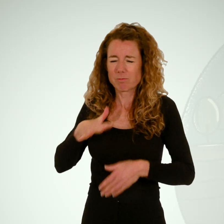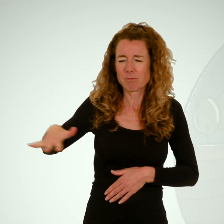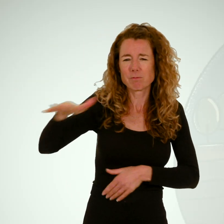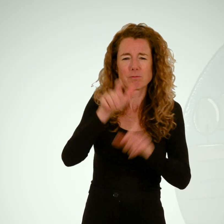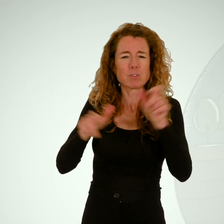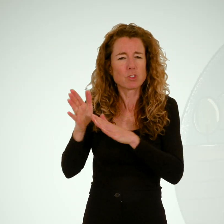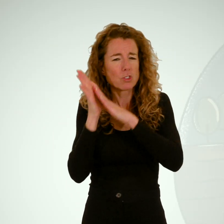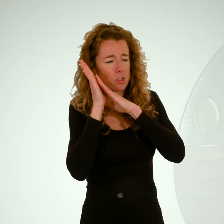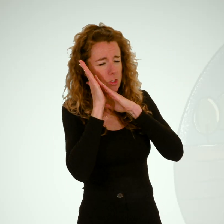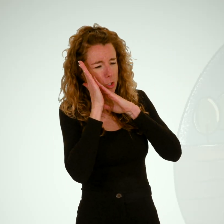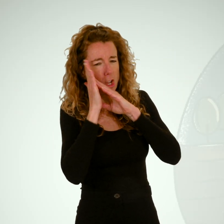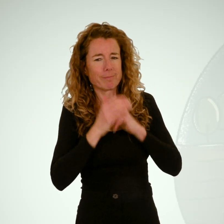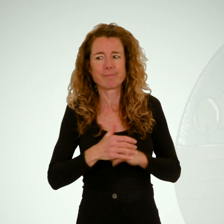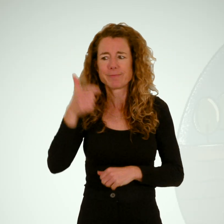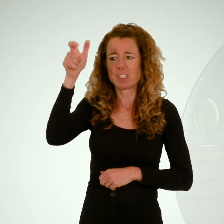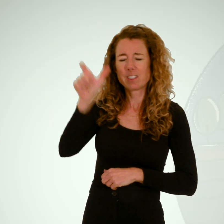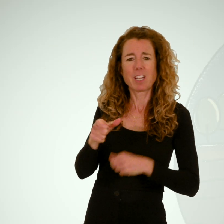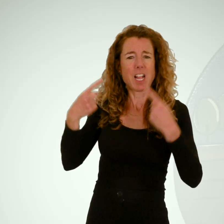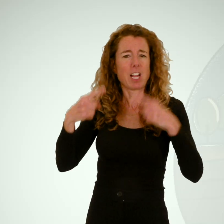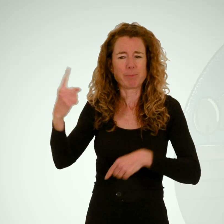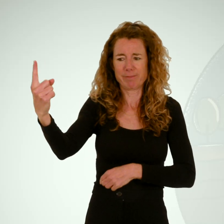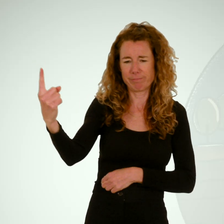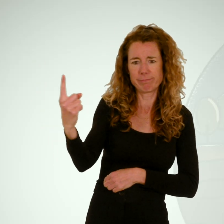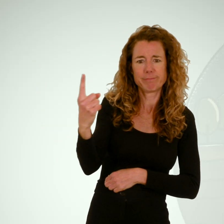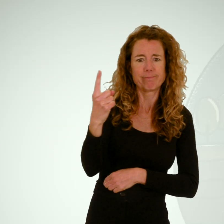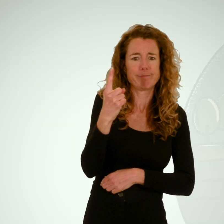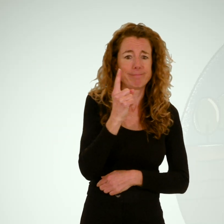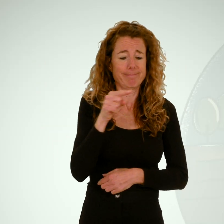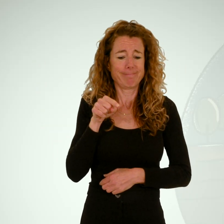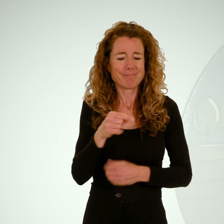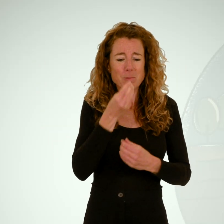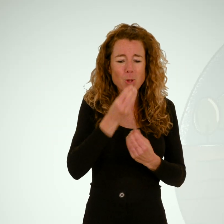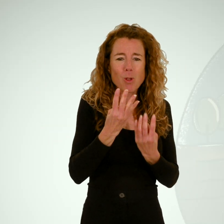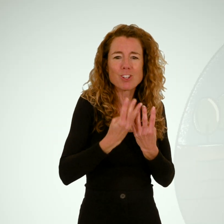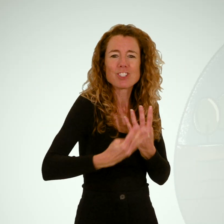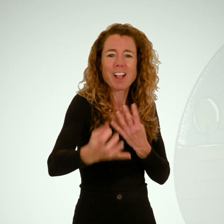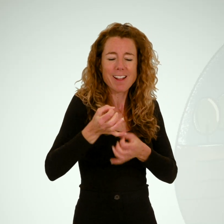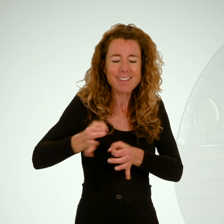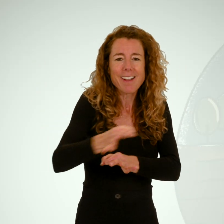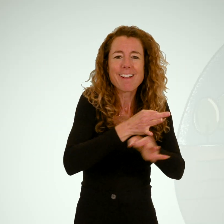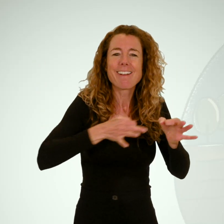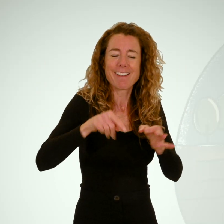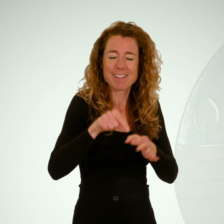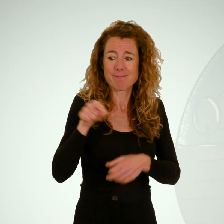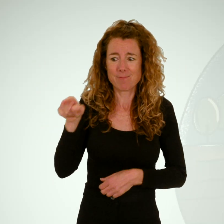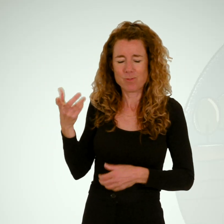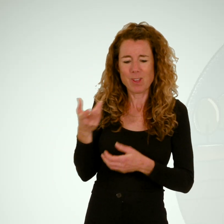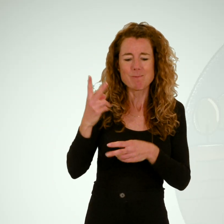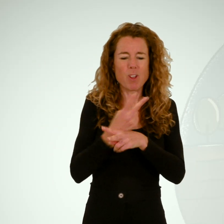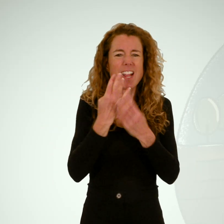tout le monde dort, son ennemi arrive. Il sème de la mauvaise herbe au milieu du bon